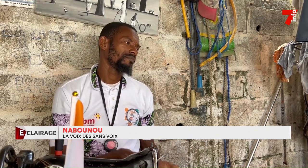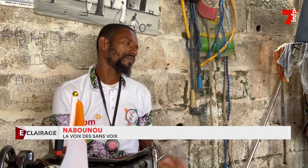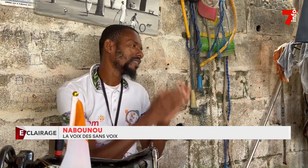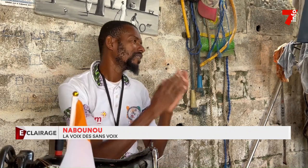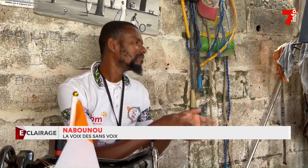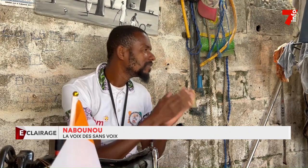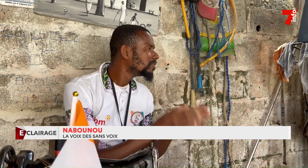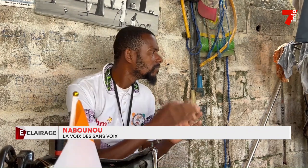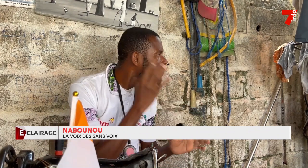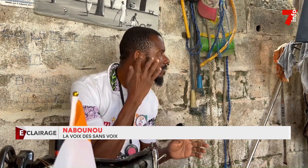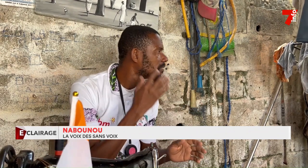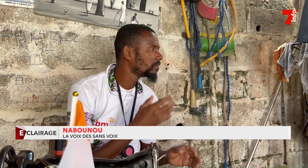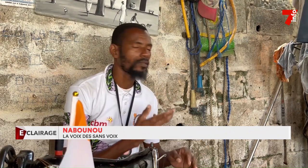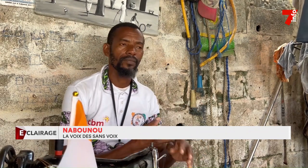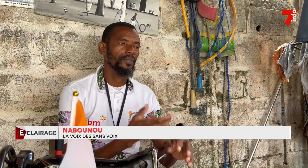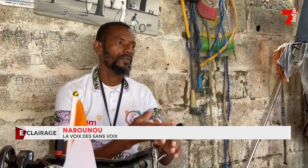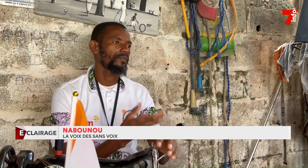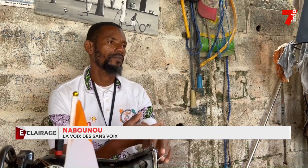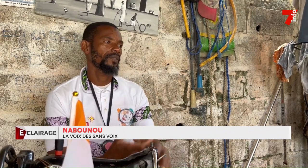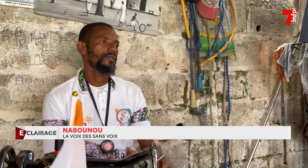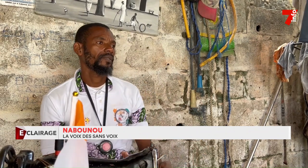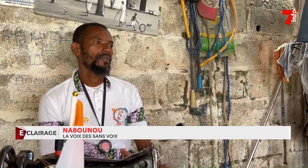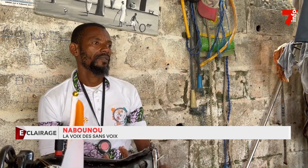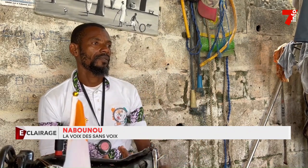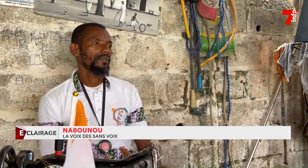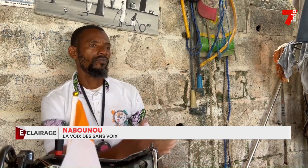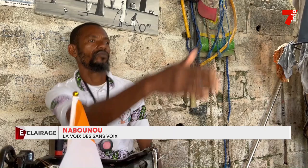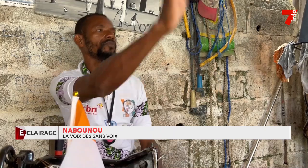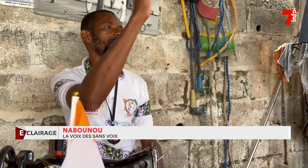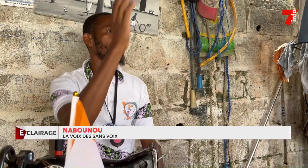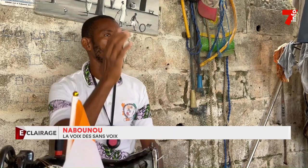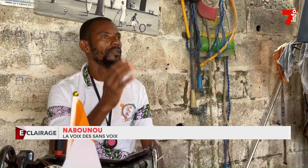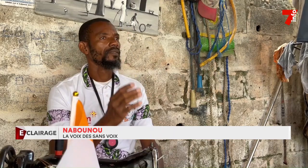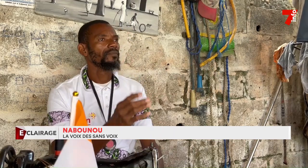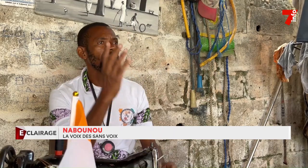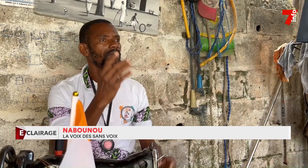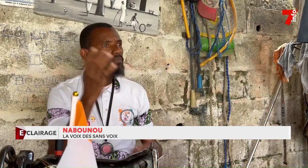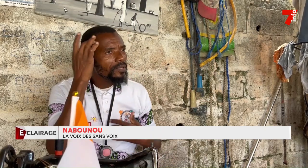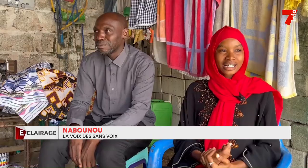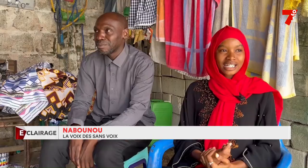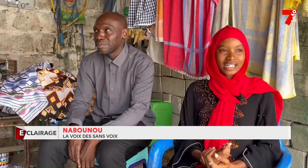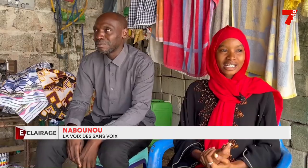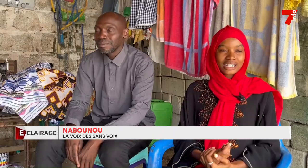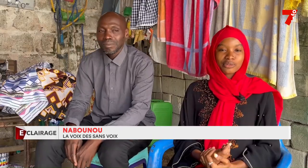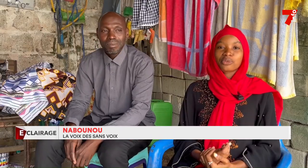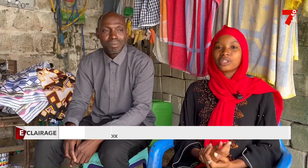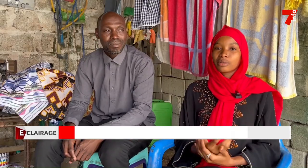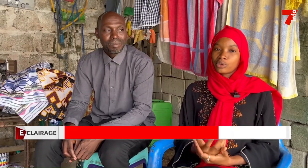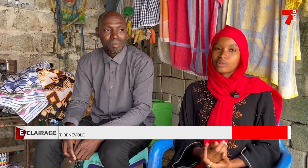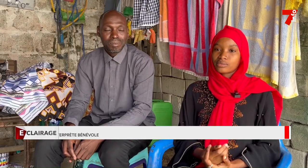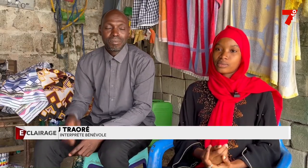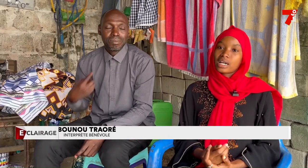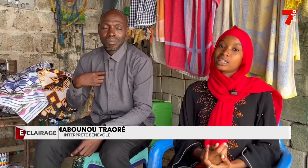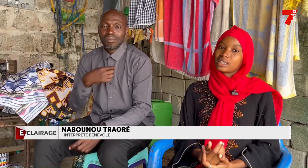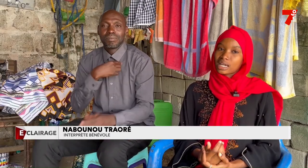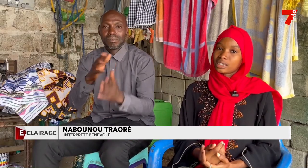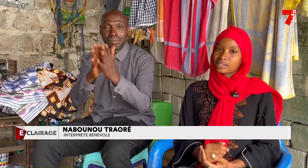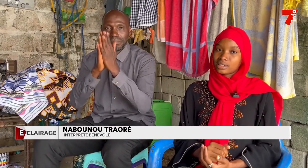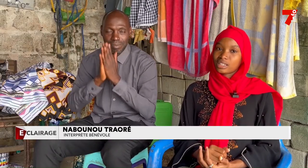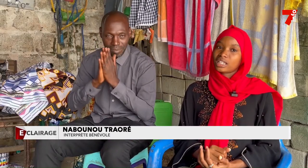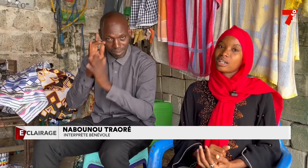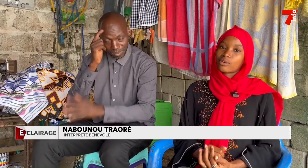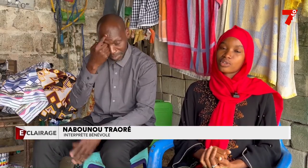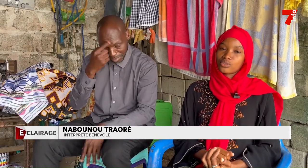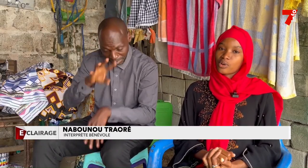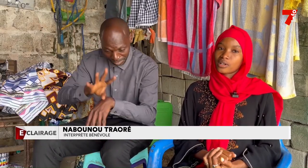donc c'est vraiment compliqué pour nous. Il faut que l'État de la d essaye de voir ce côté-là. Voilà, nos centres de santé. Nous demandons à l'État,